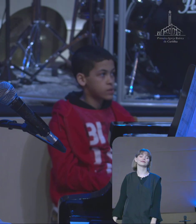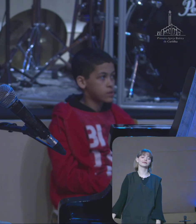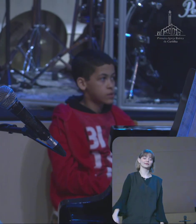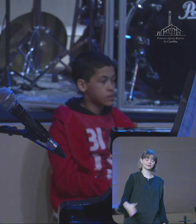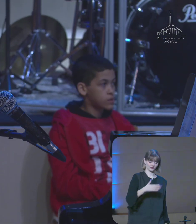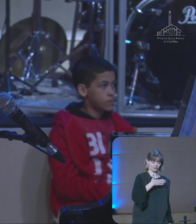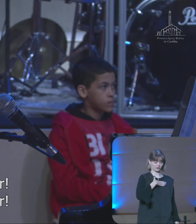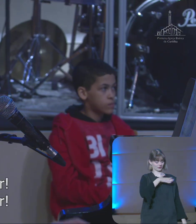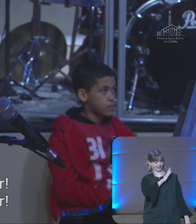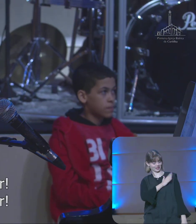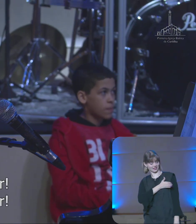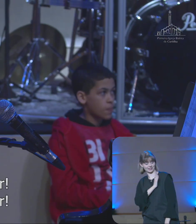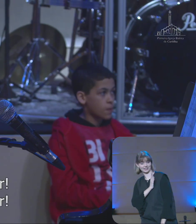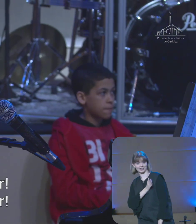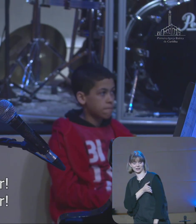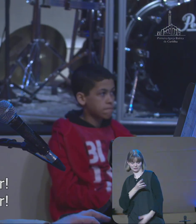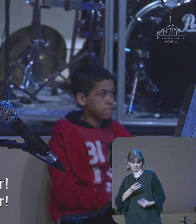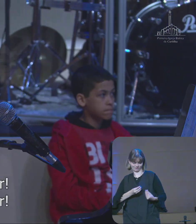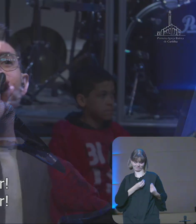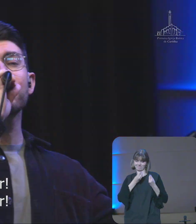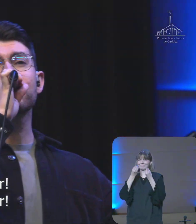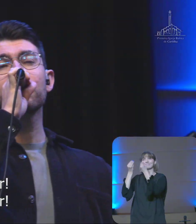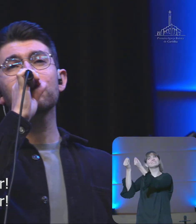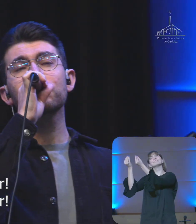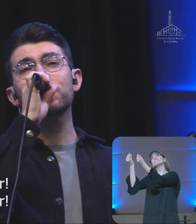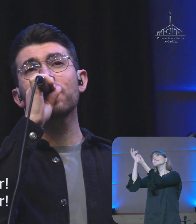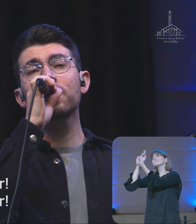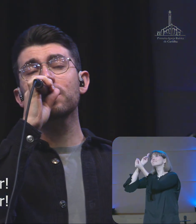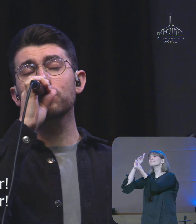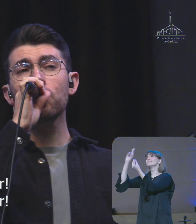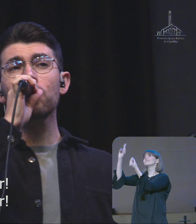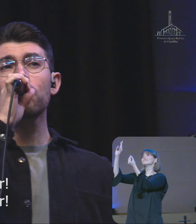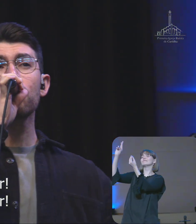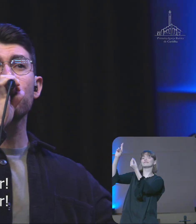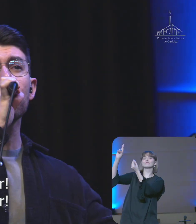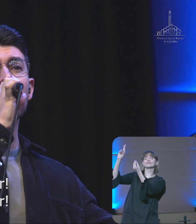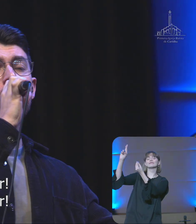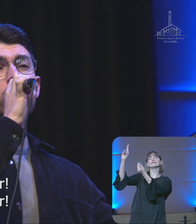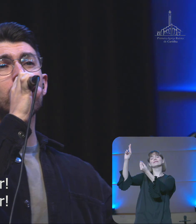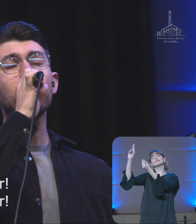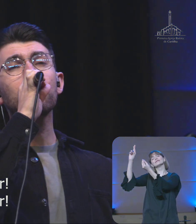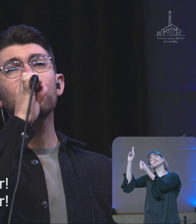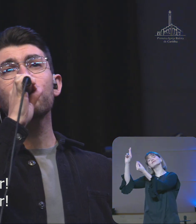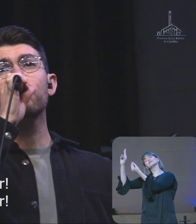O meu coração é teu, Senhor.